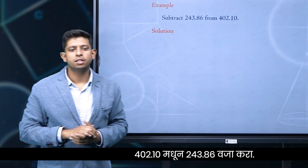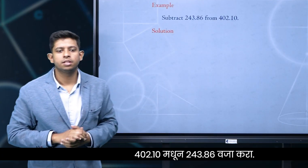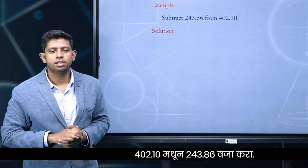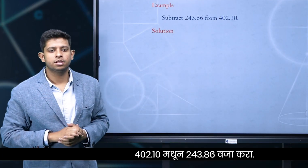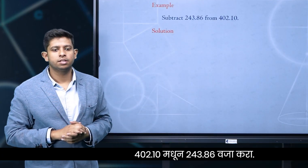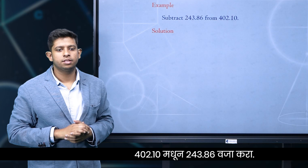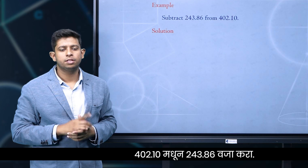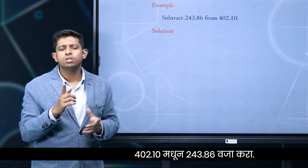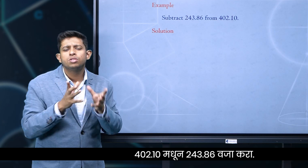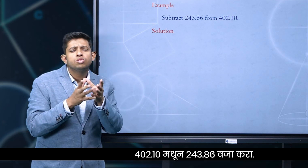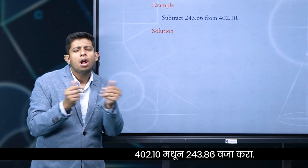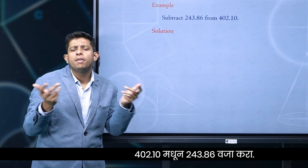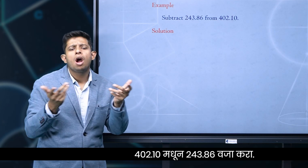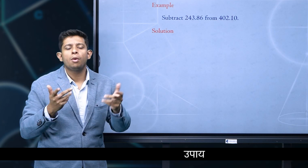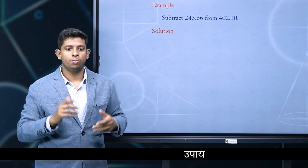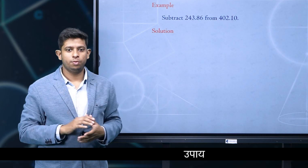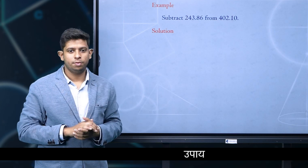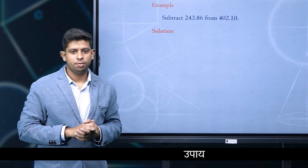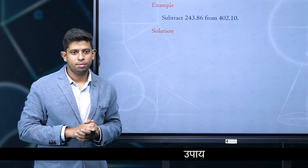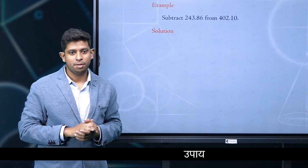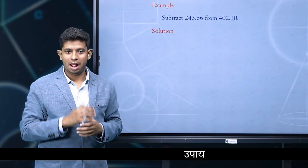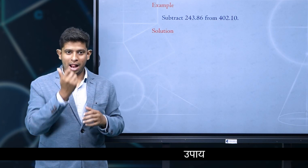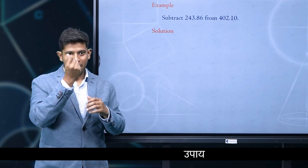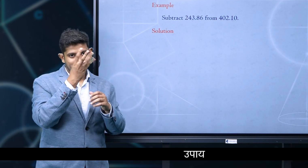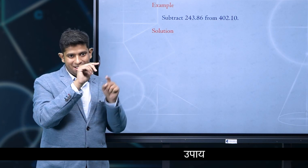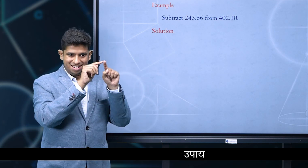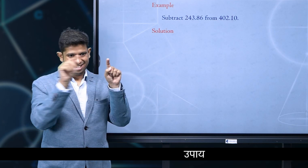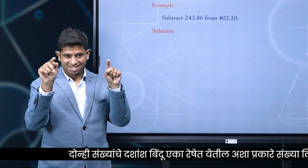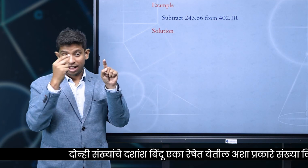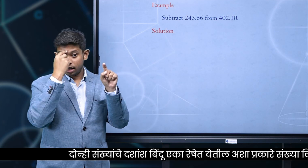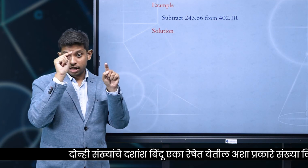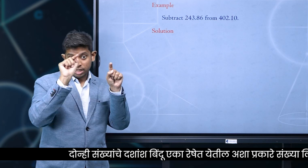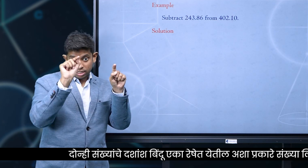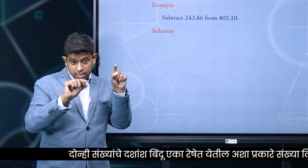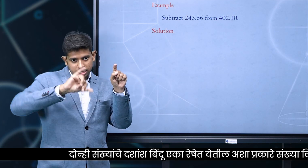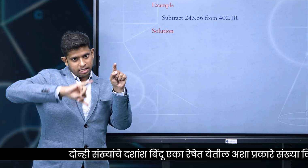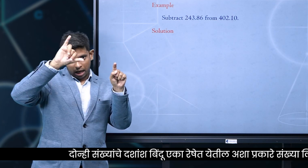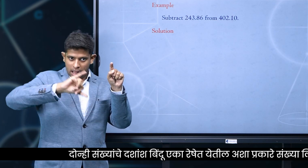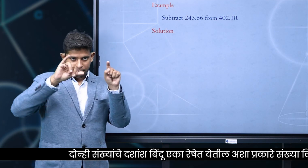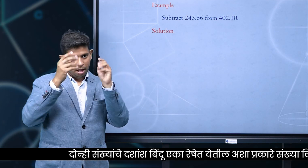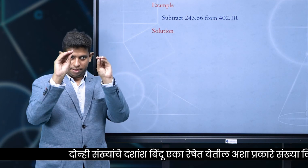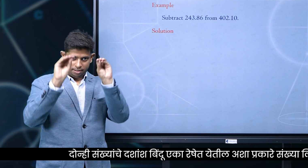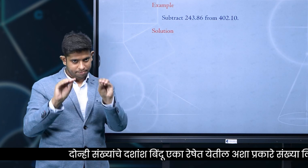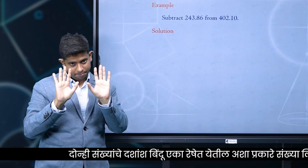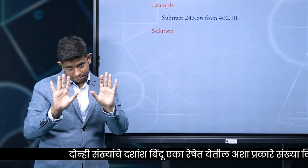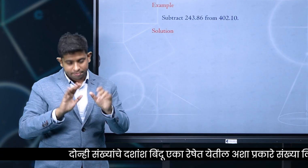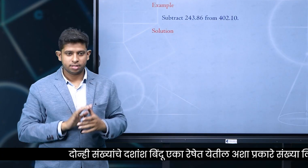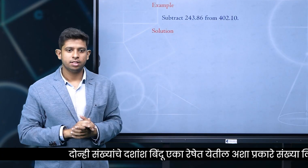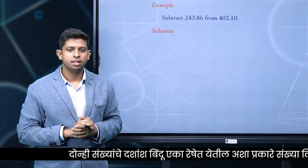243.86 वजा करा. उपाय: दोन्ही संख्यांचे दशांश बिंदू एका रेषेत येतील अशा